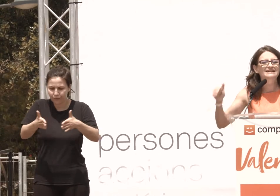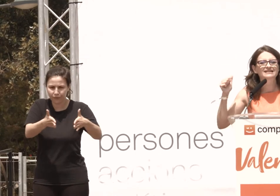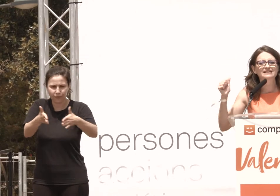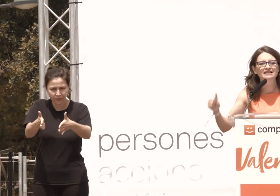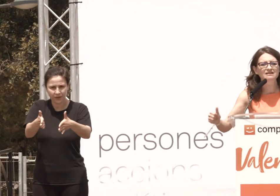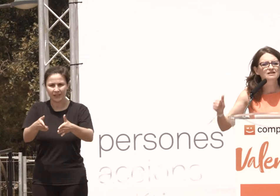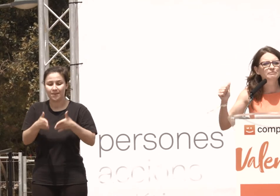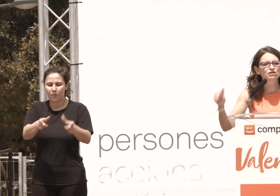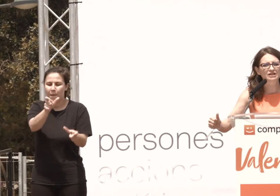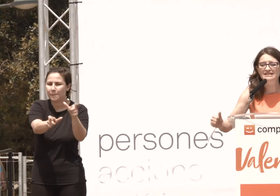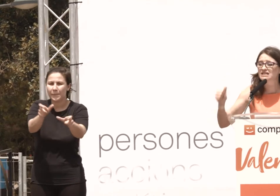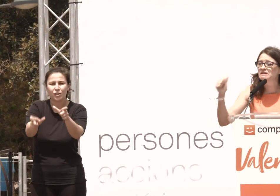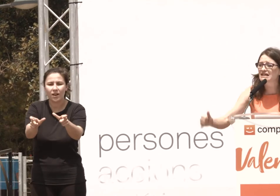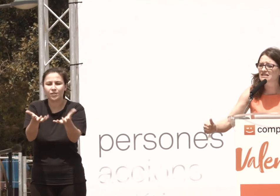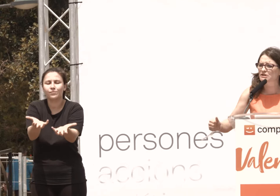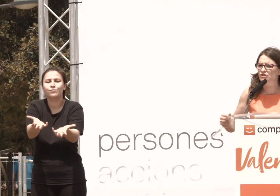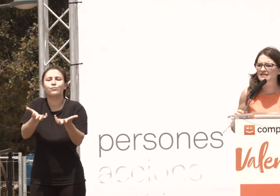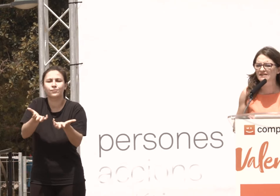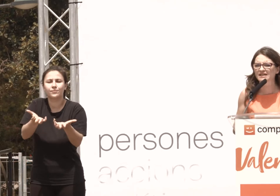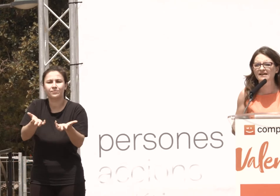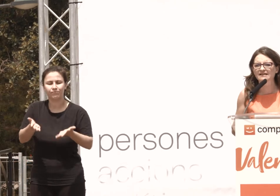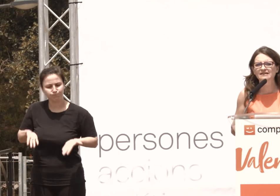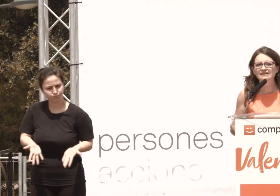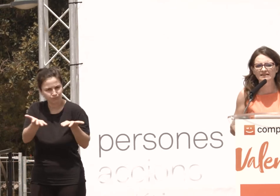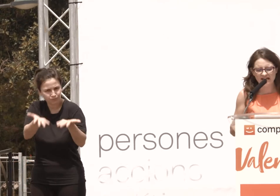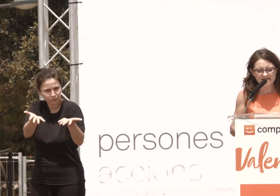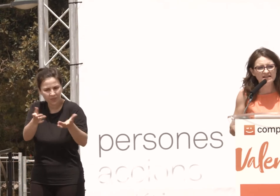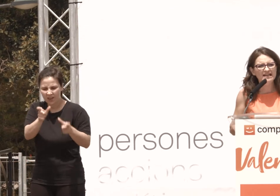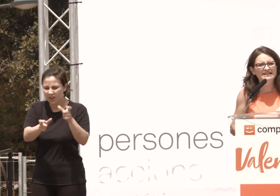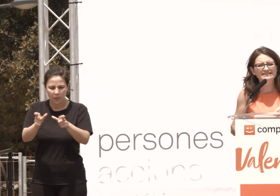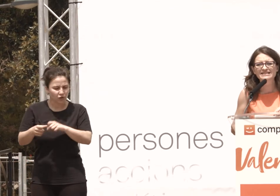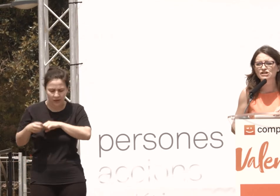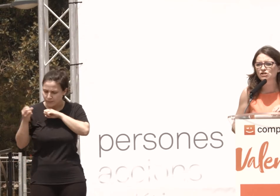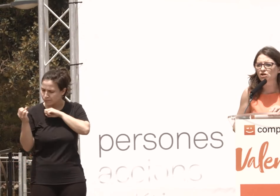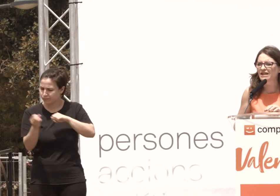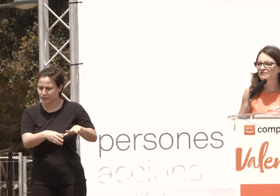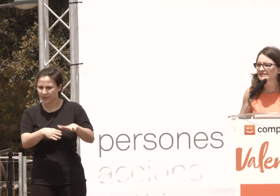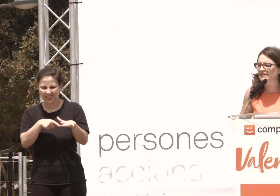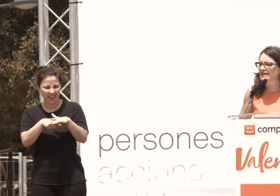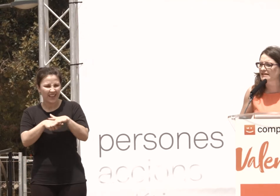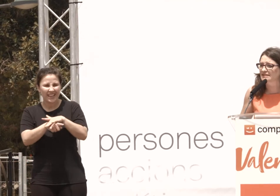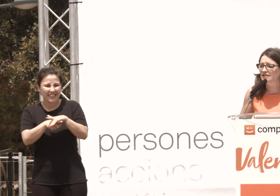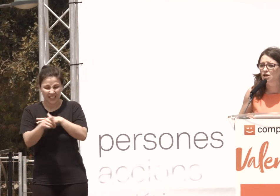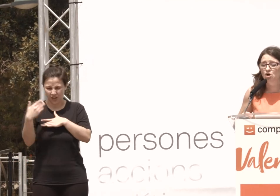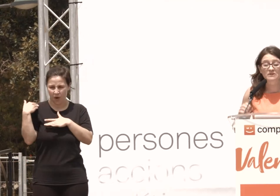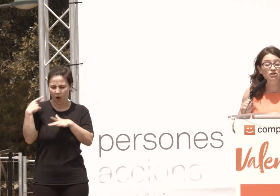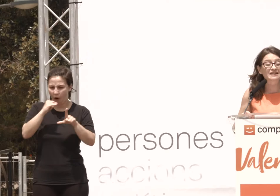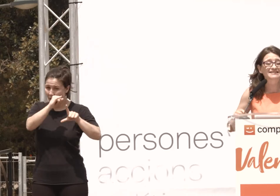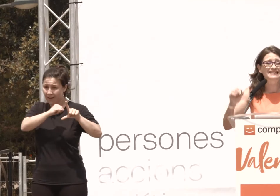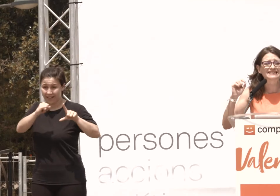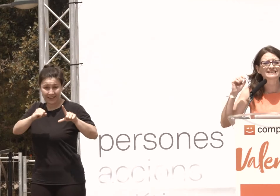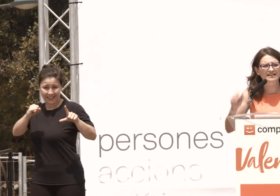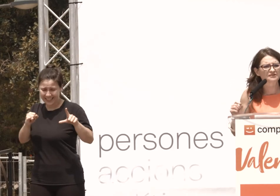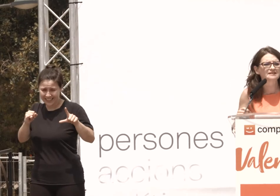Generalitat. Rescatar persones, les milers de persones que s'havien quedat tirades en esta gestió nefasta de la crisi, o millor